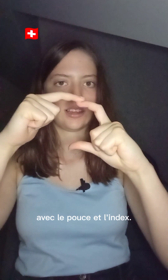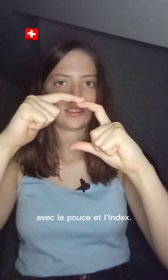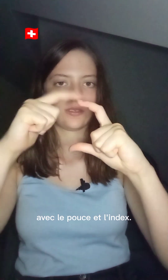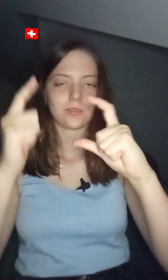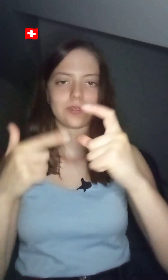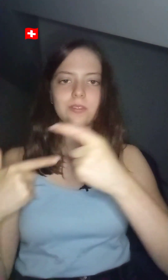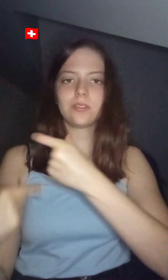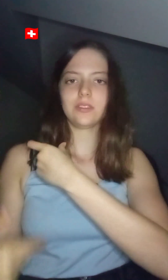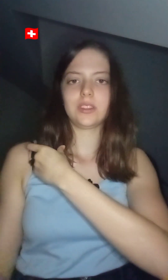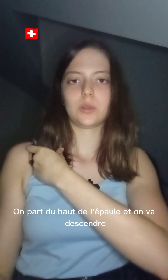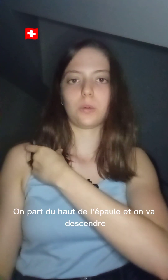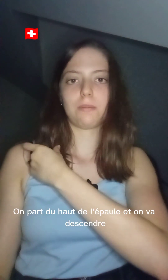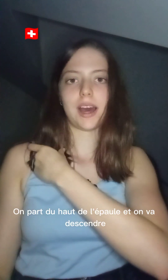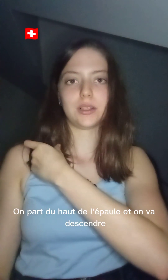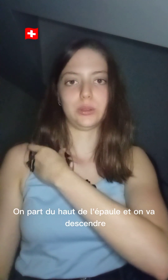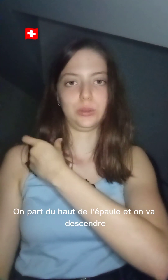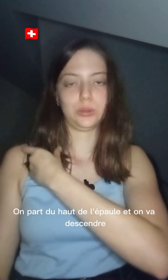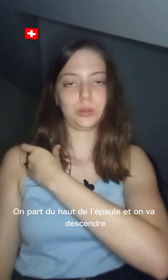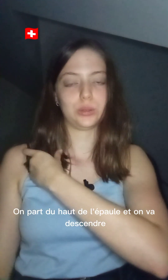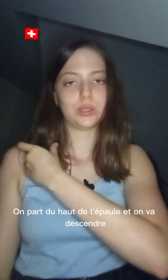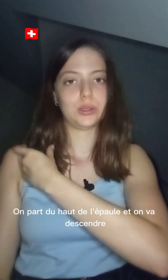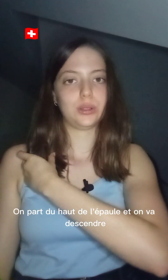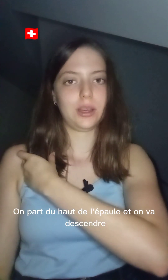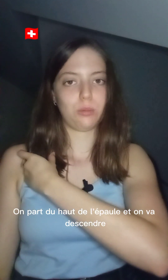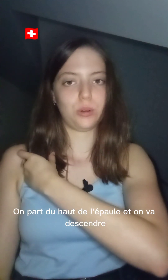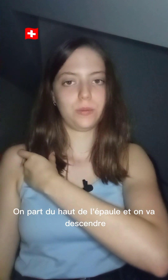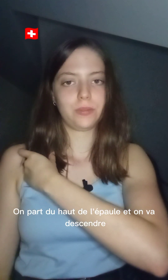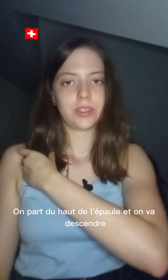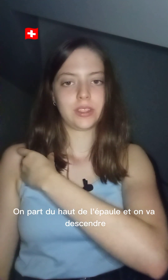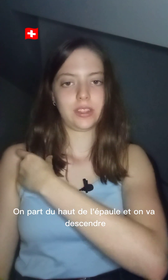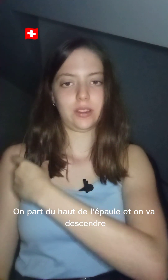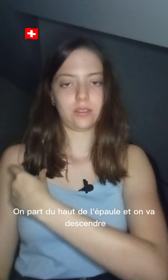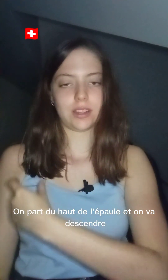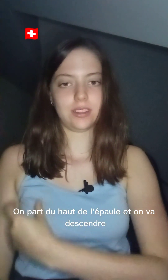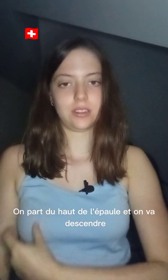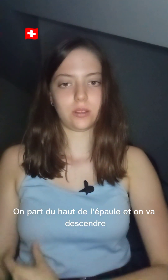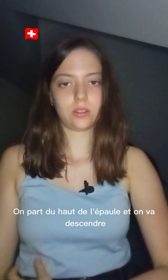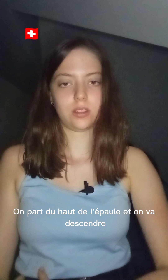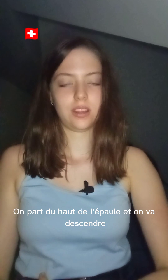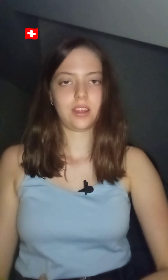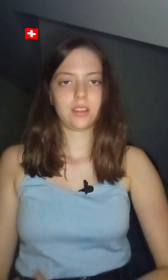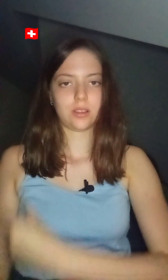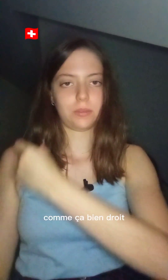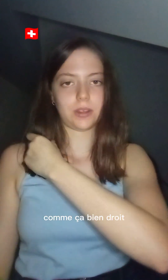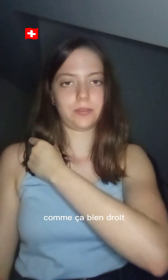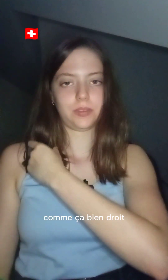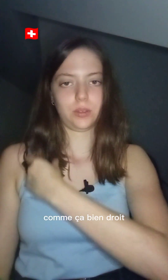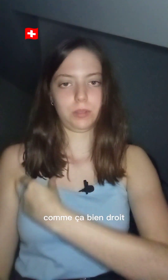l'index. On part du haut de l'épaule et on va descendre comme ça, bien